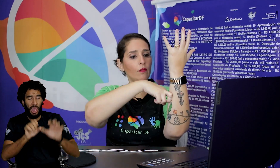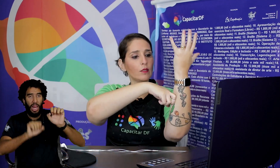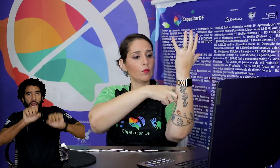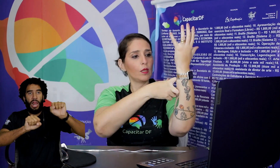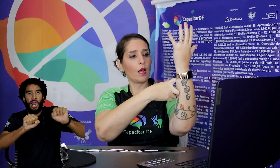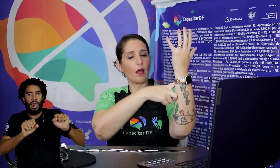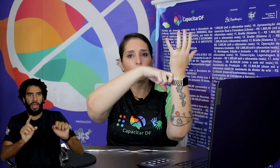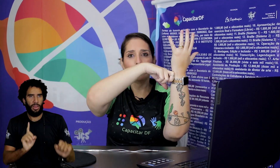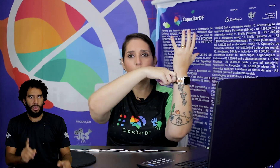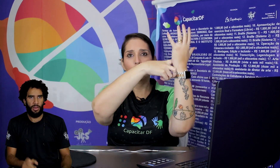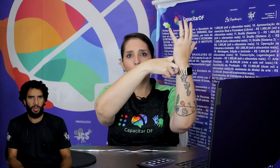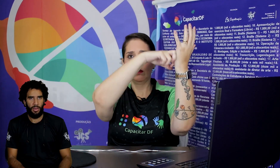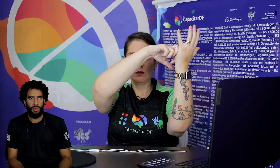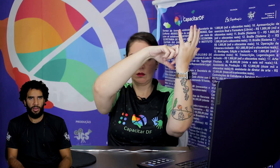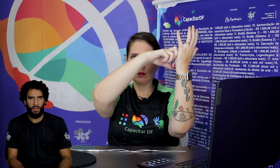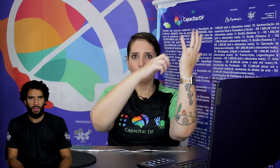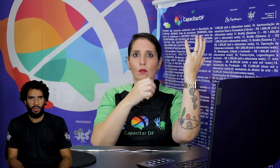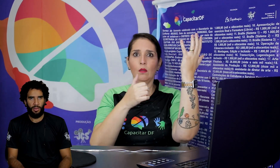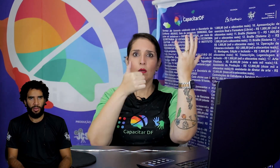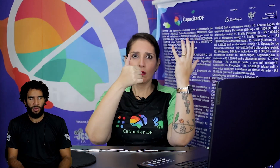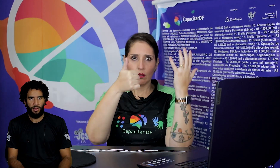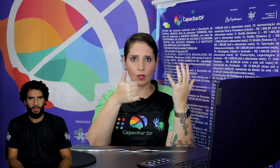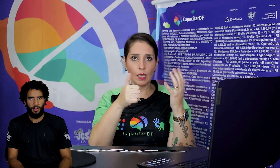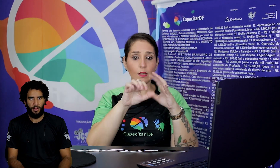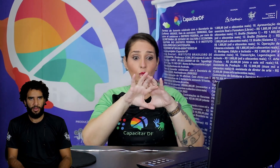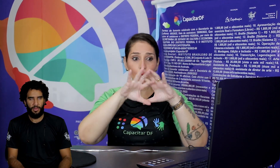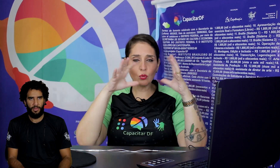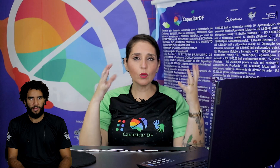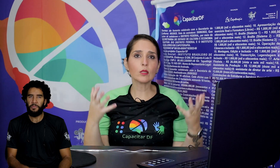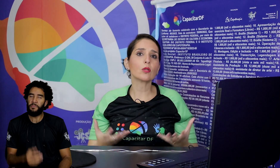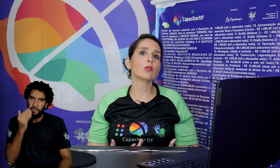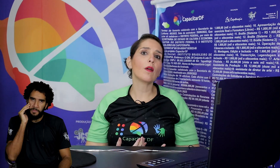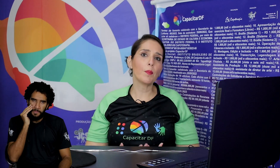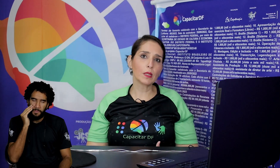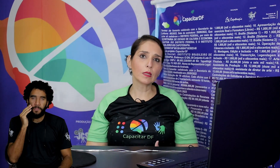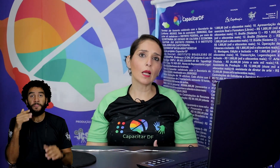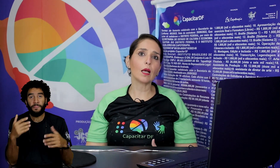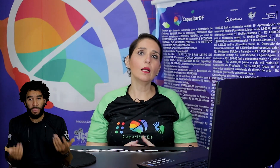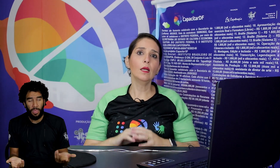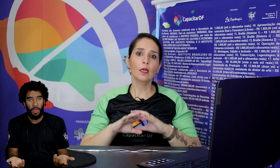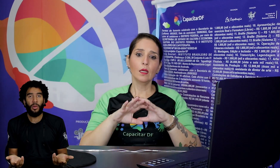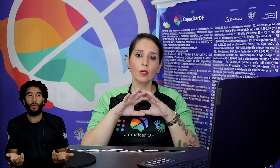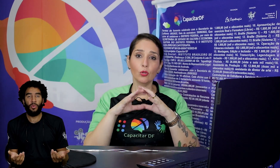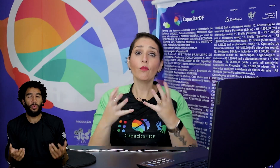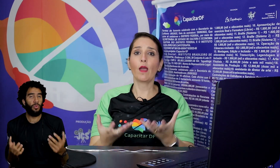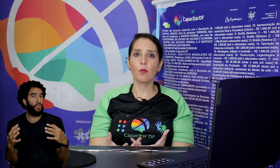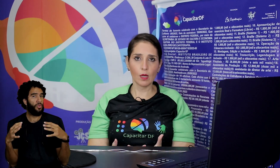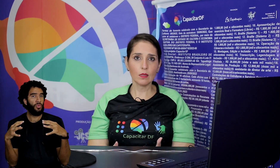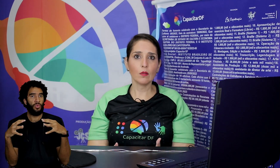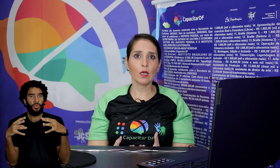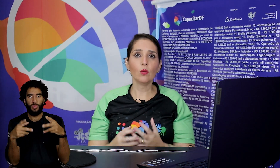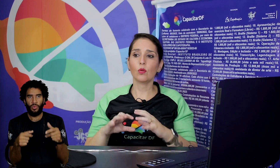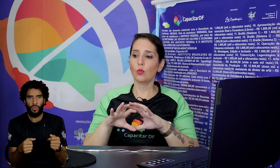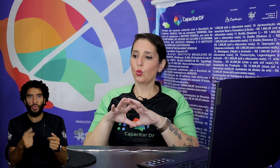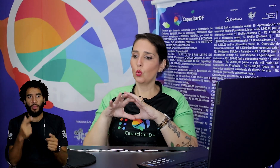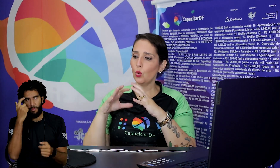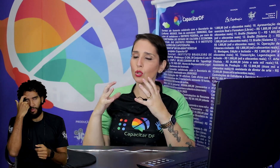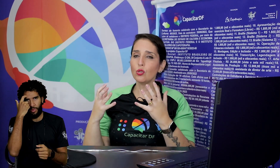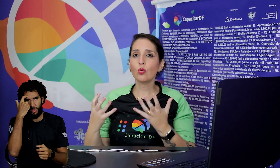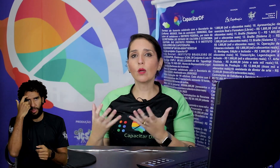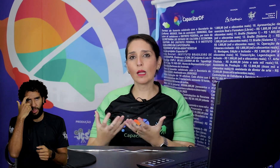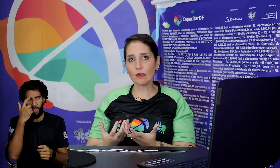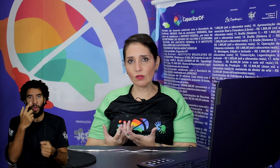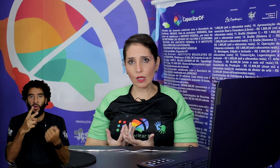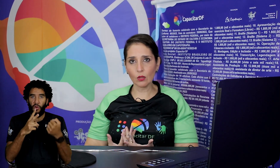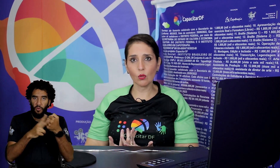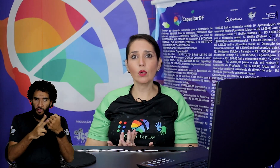é que ele vai subir na árvore? Ok? Então, tudo isso a gente vai pensar no verbo classificador. O uso